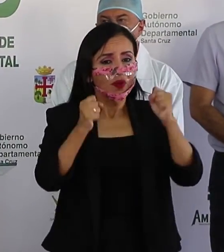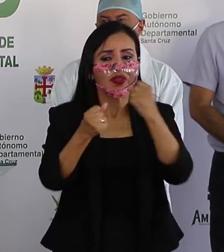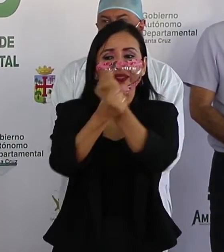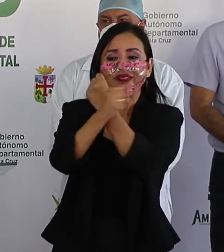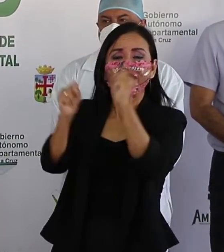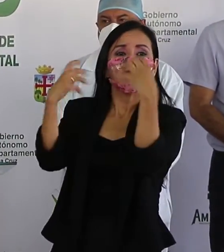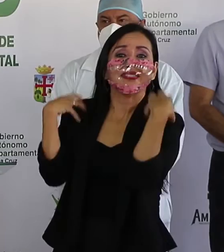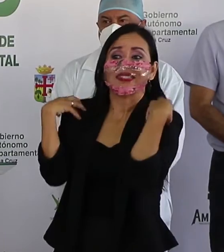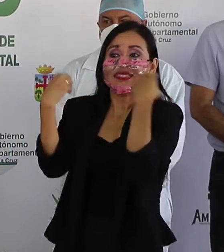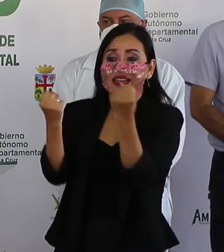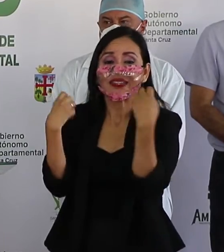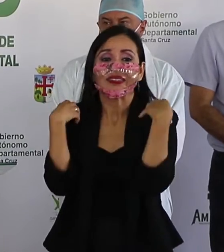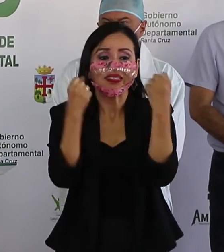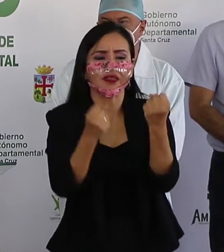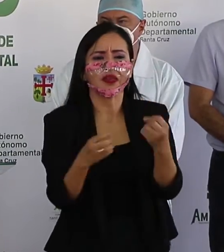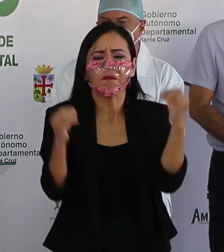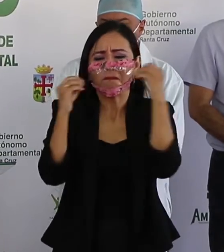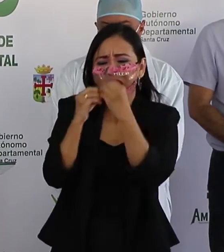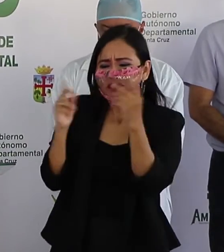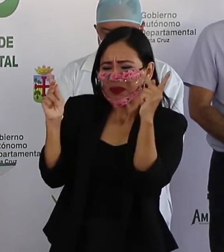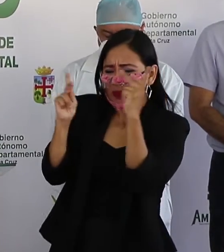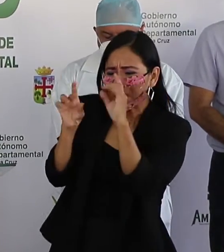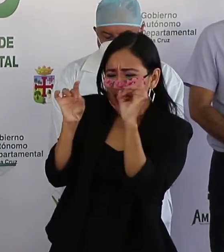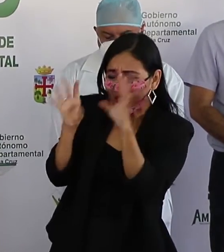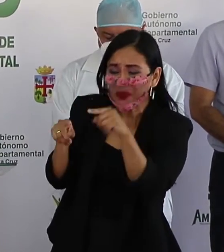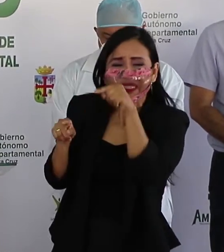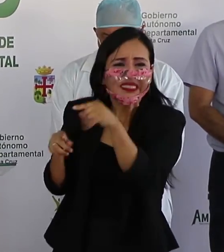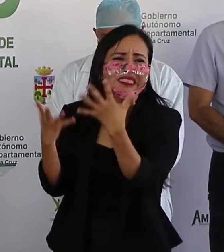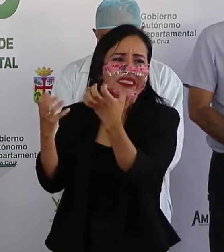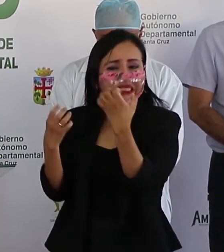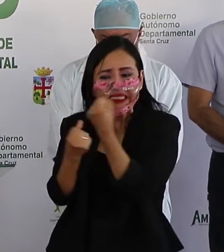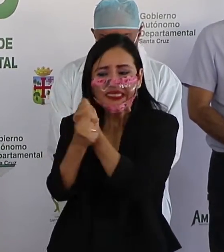recuperar a los casos más difíciles.